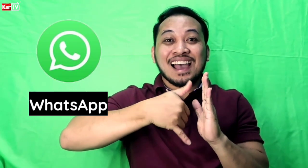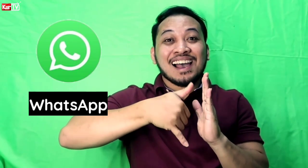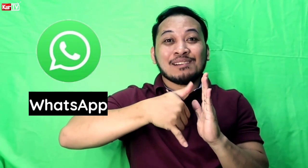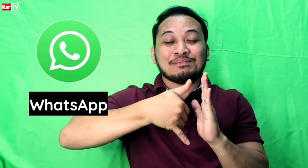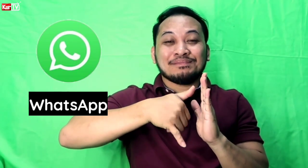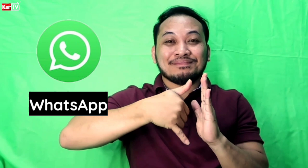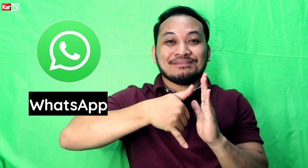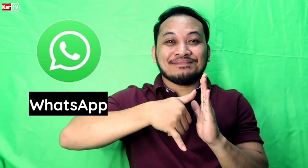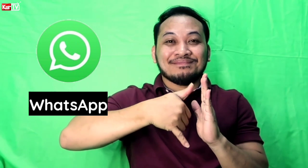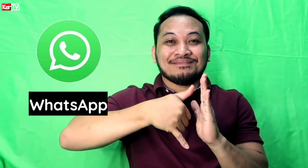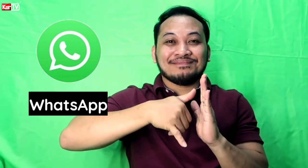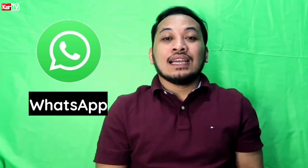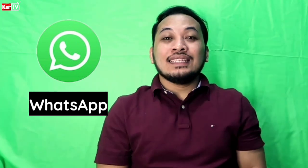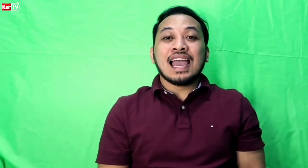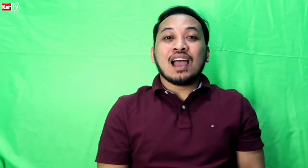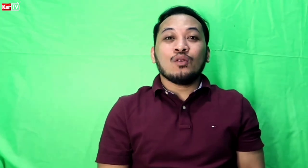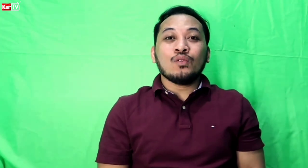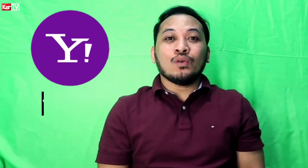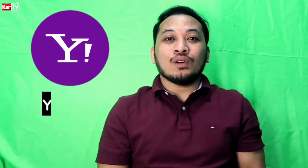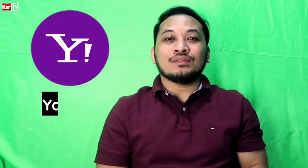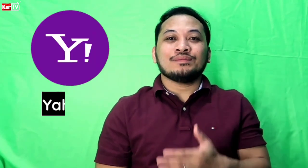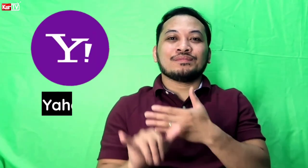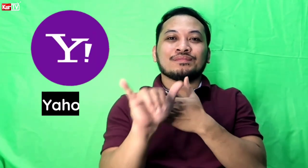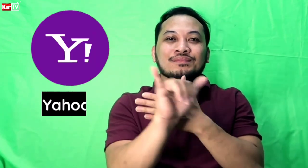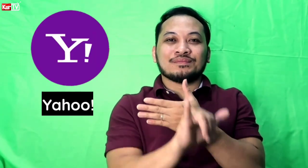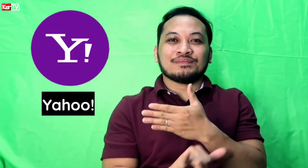WhatsApp. Yahoo.